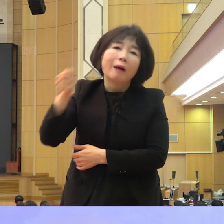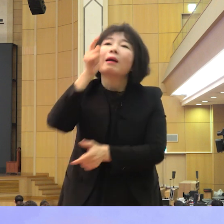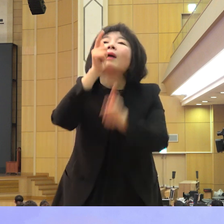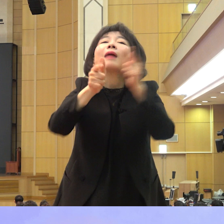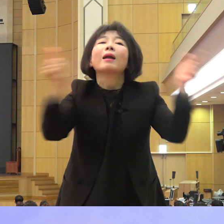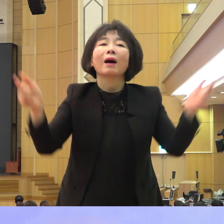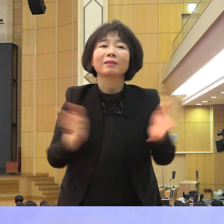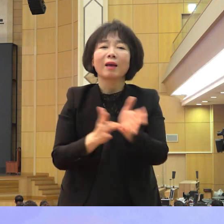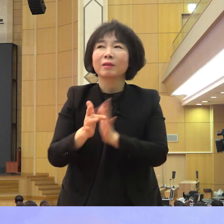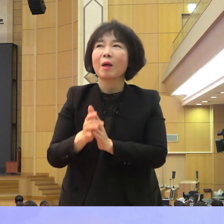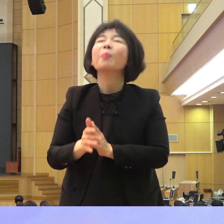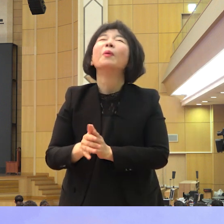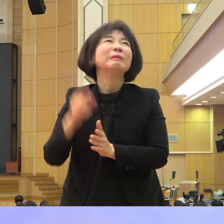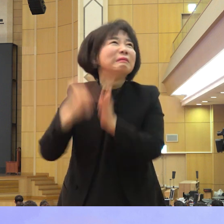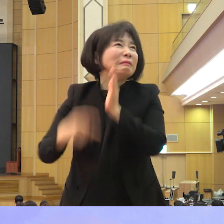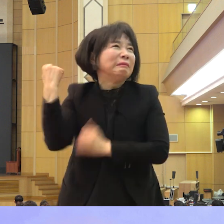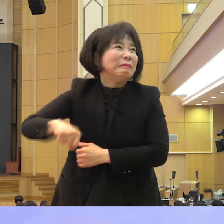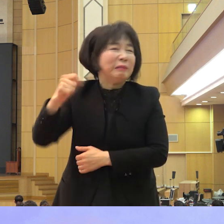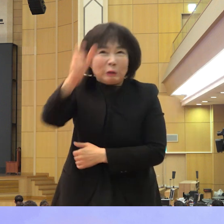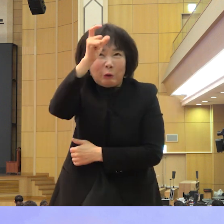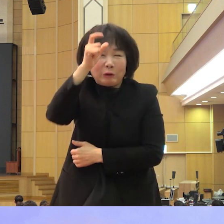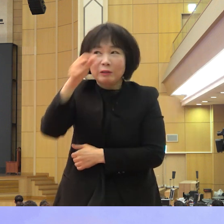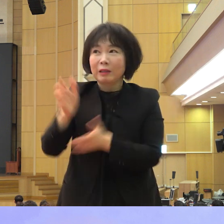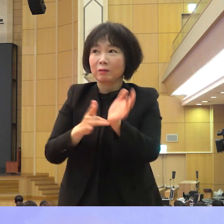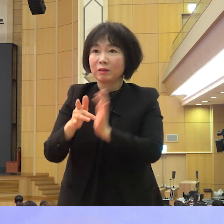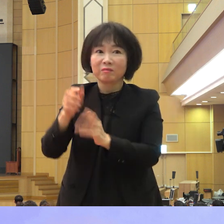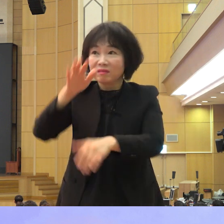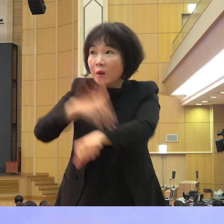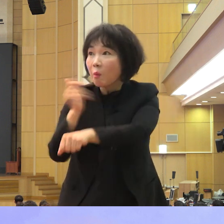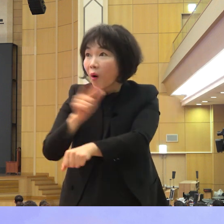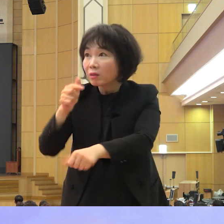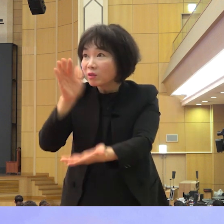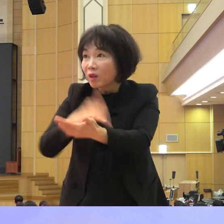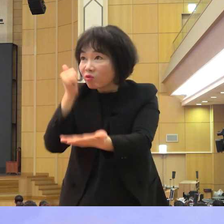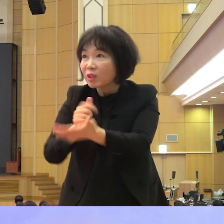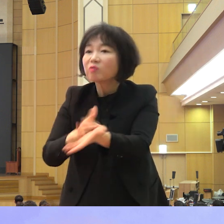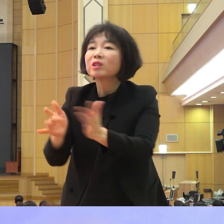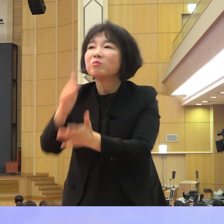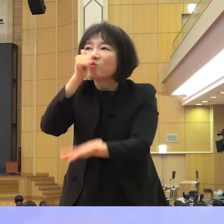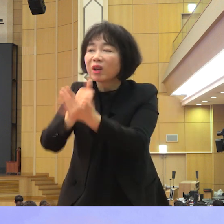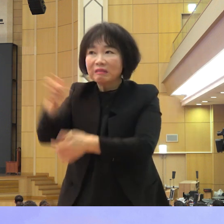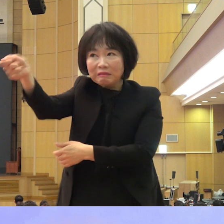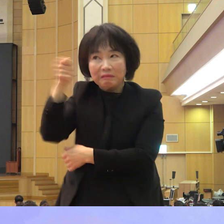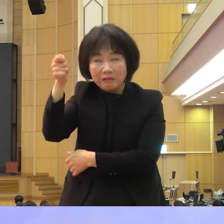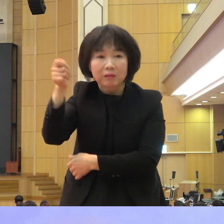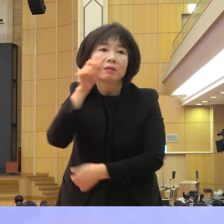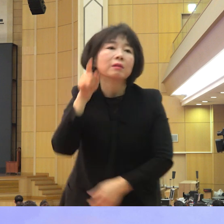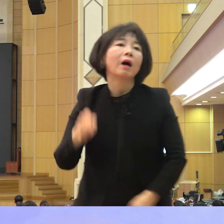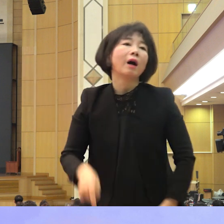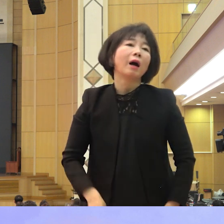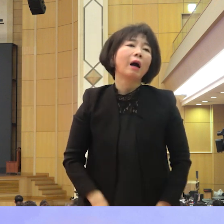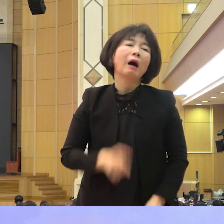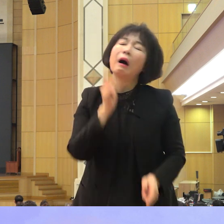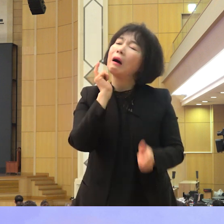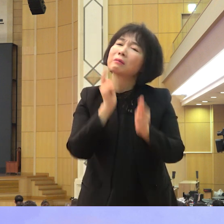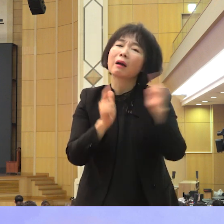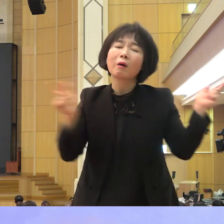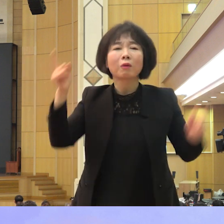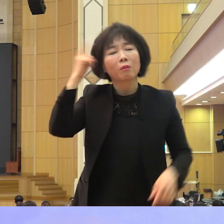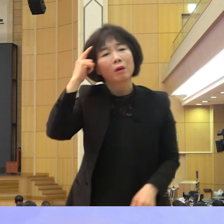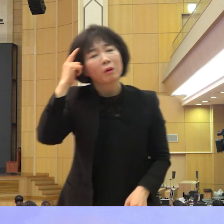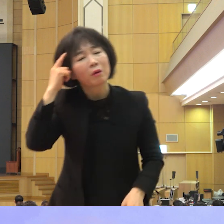깨달아지고 말씀이 들려지는 귀가 복 있는 거예요. 들을 귀 있는 자는 들을지어다요.